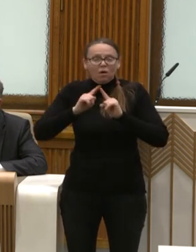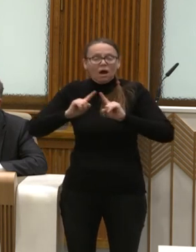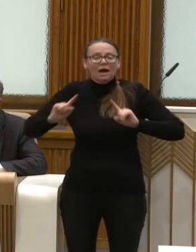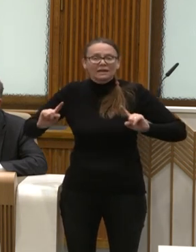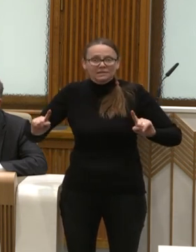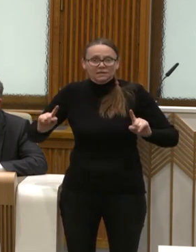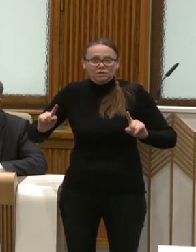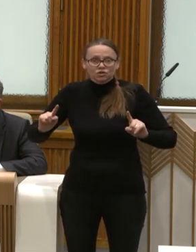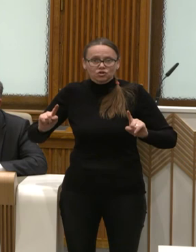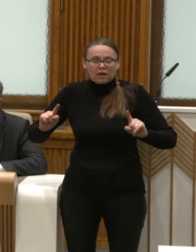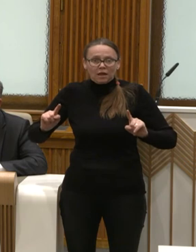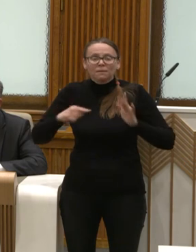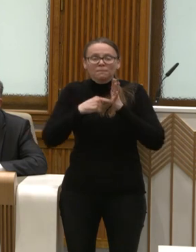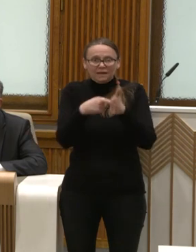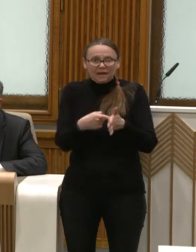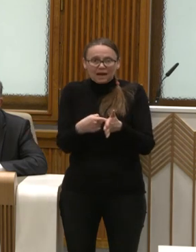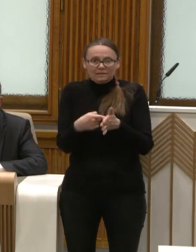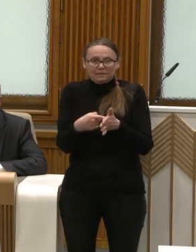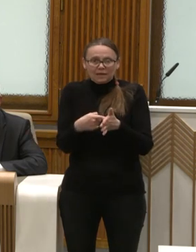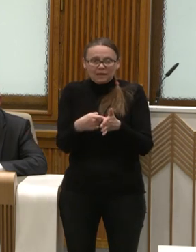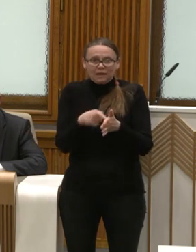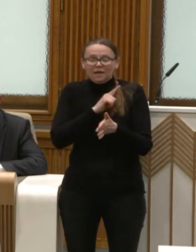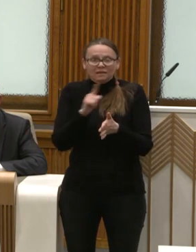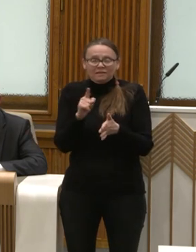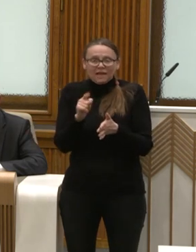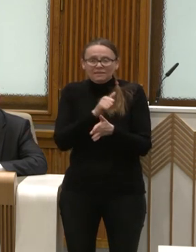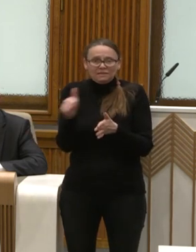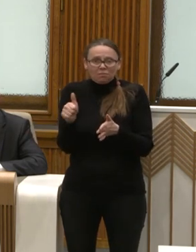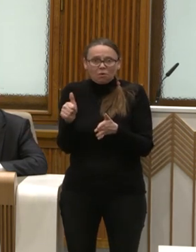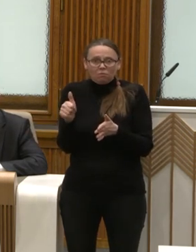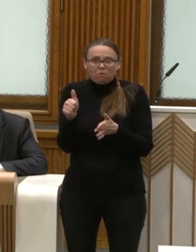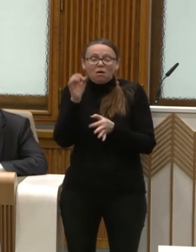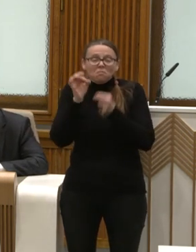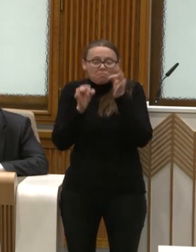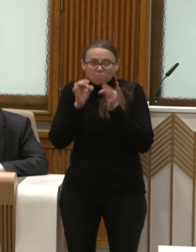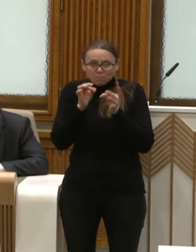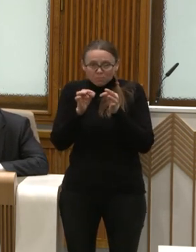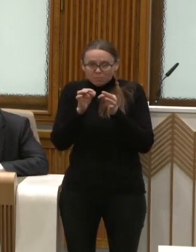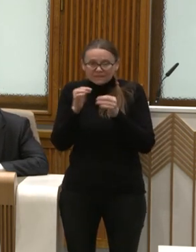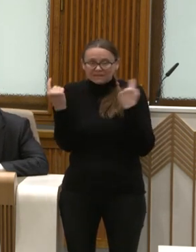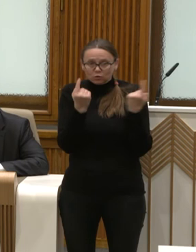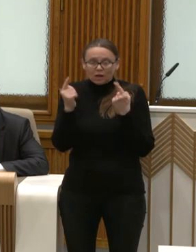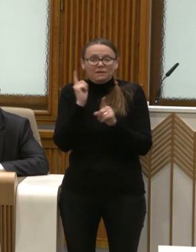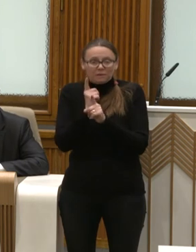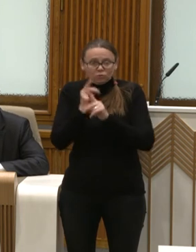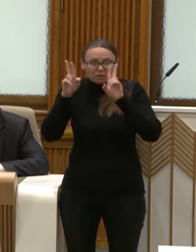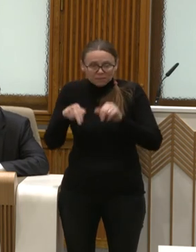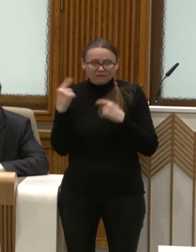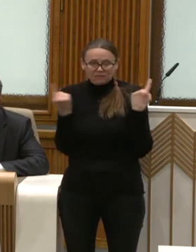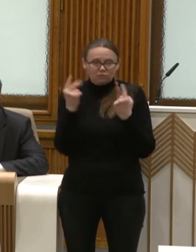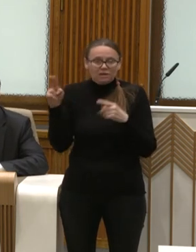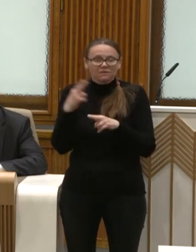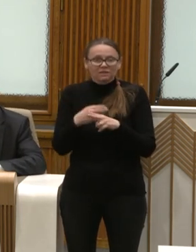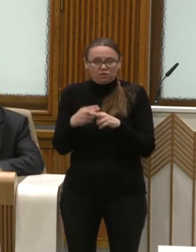različne simulacije, ne samo hipotetičnih situacij, ampak tudi realnih situacij v